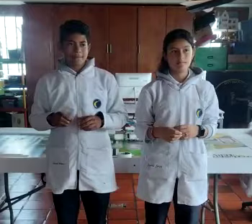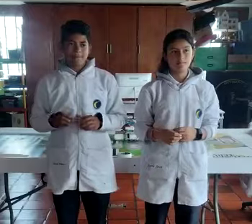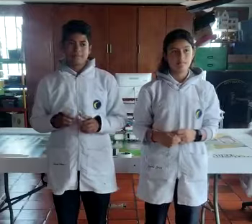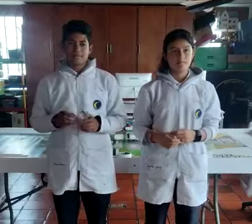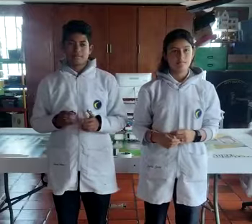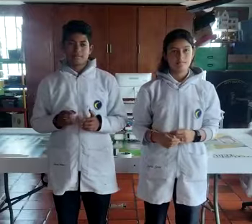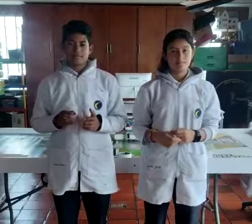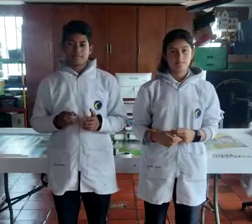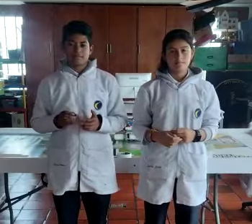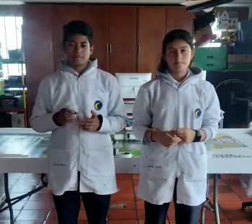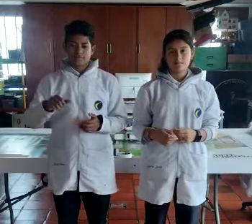Vinagre.